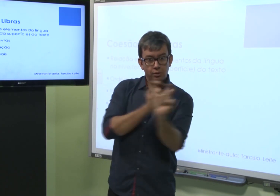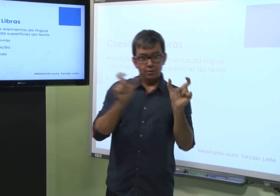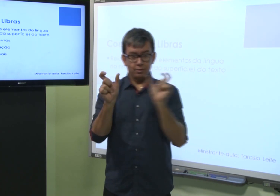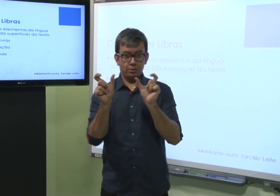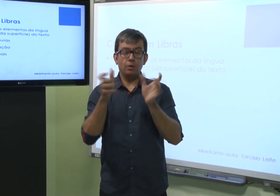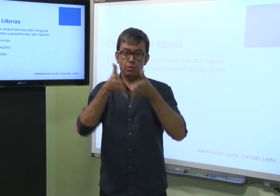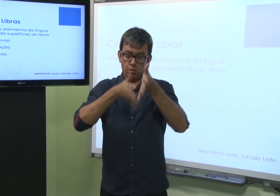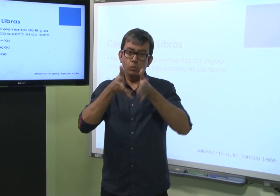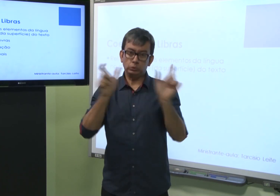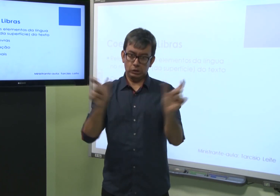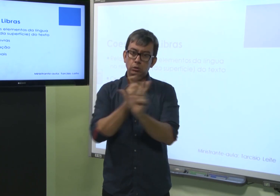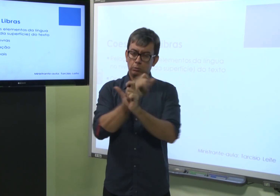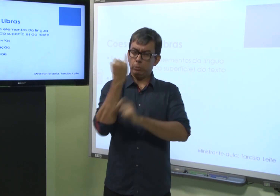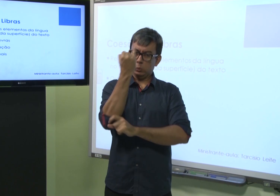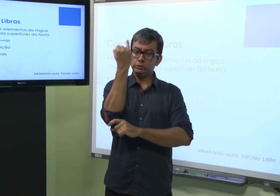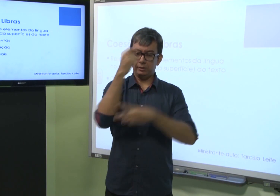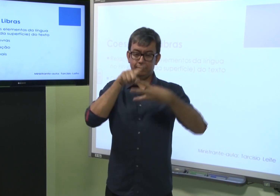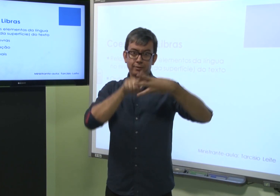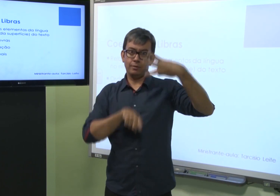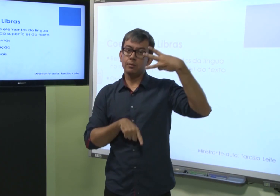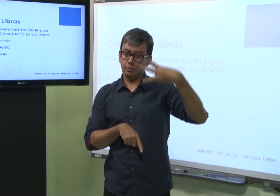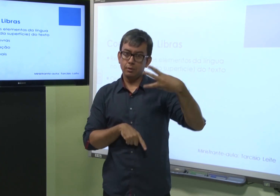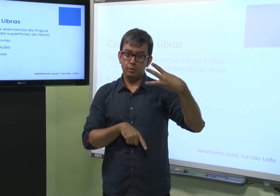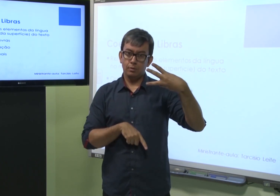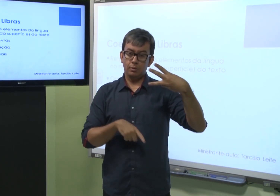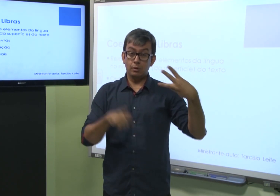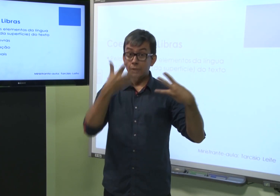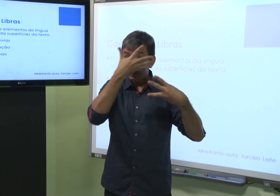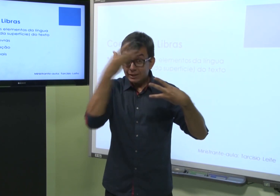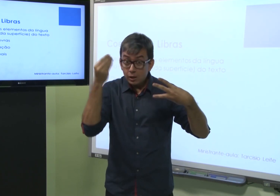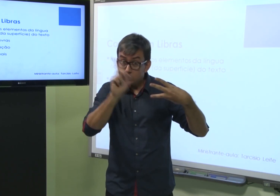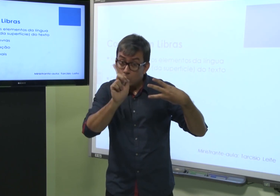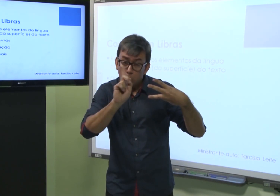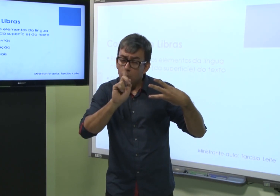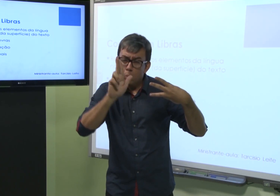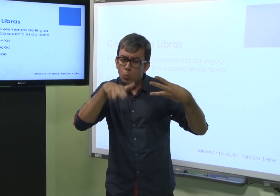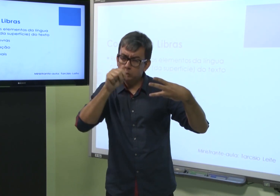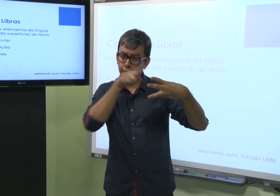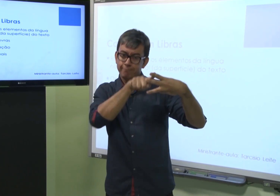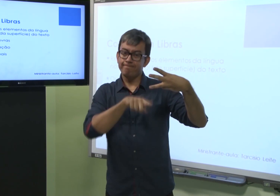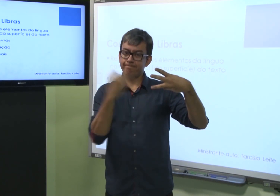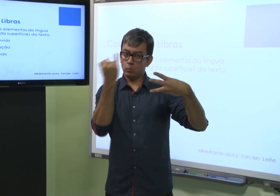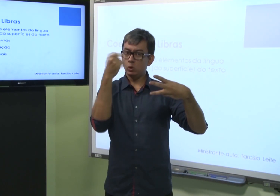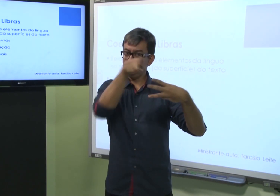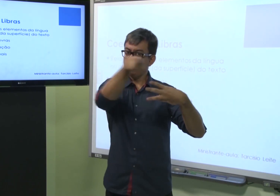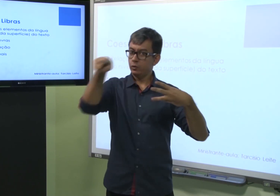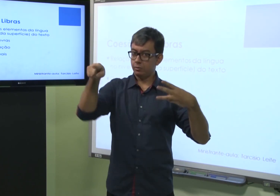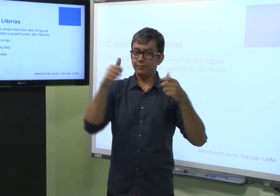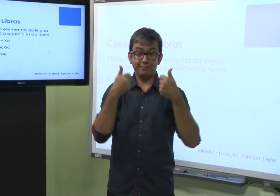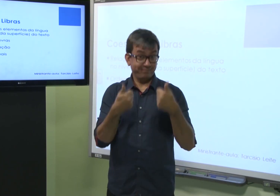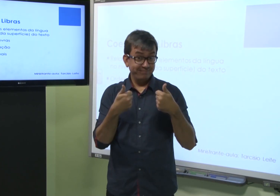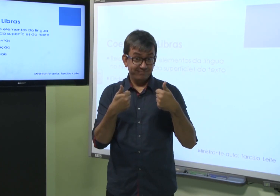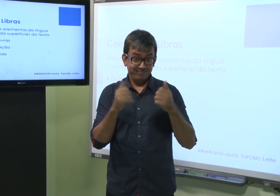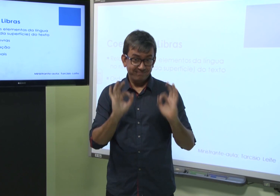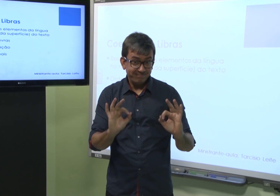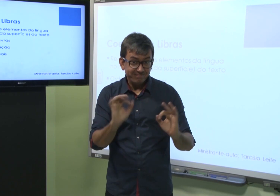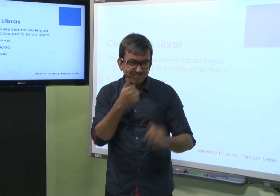sinalização e a ordem das palavras. É importante na coesão. Não esqueçam, não